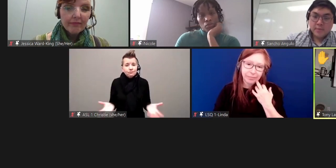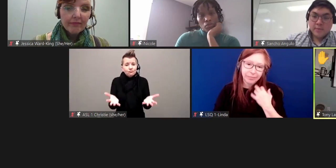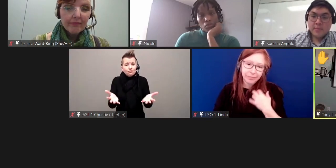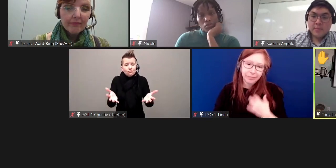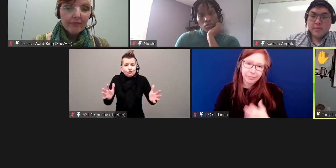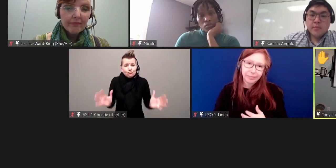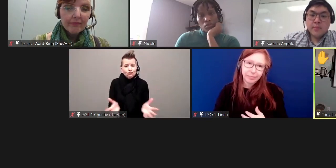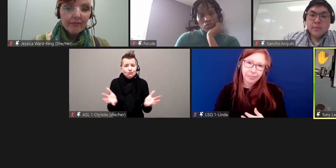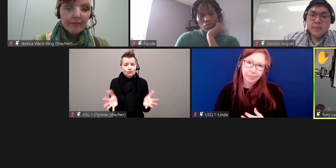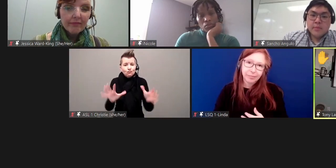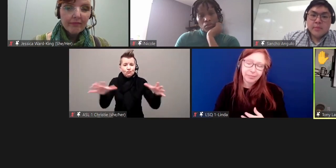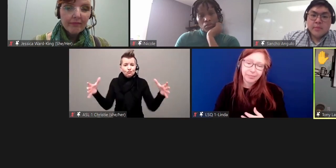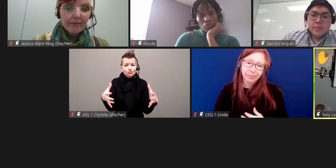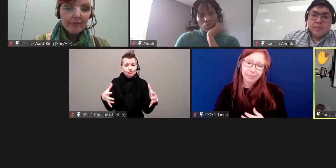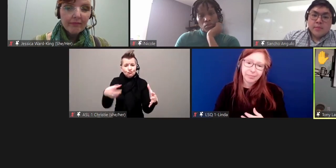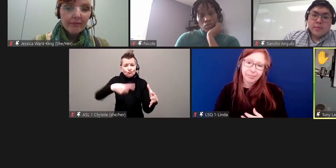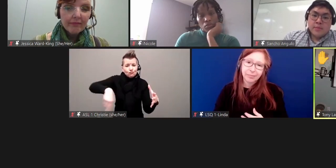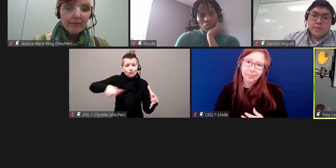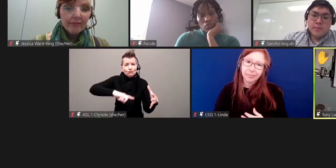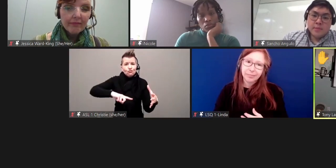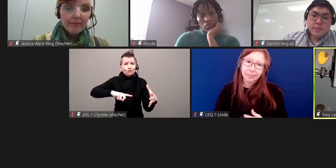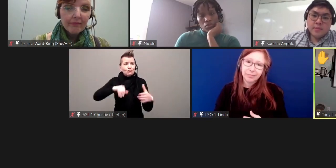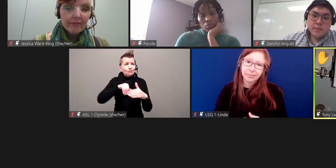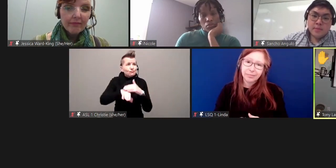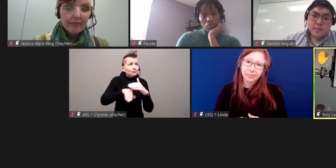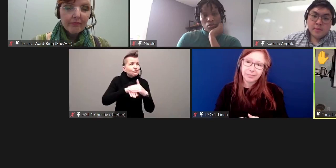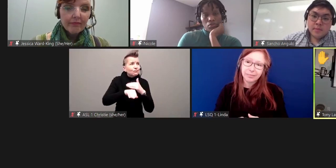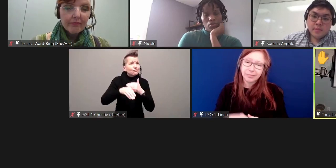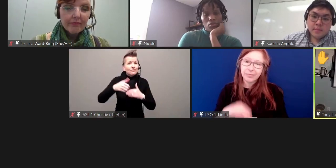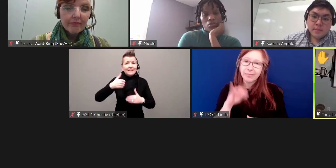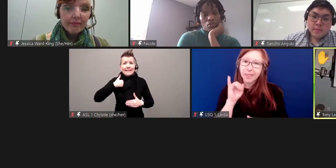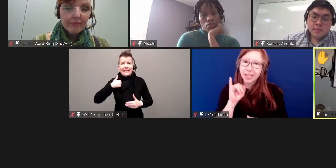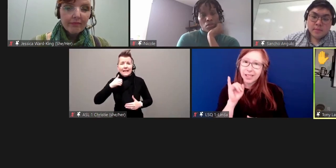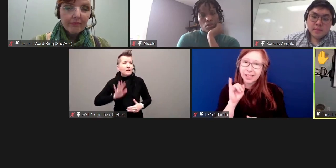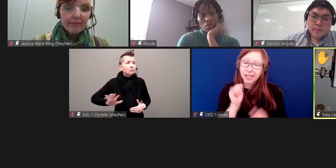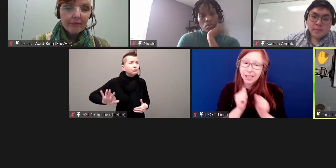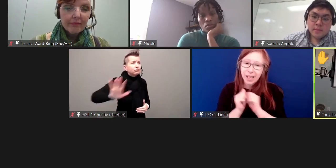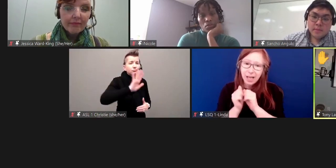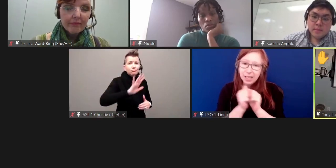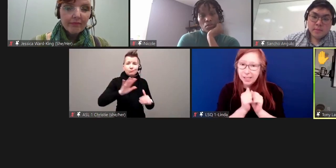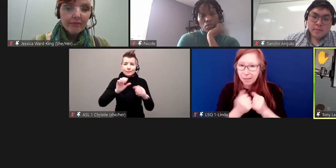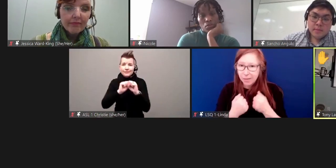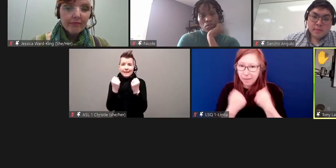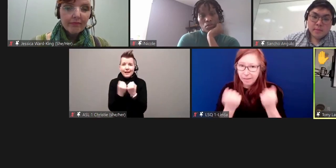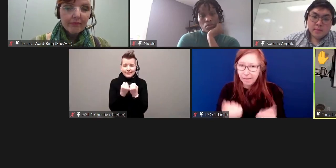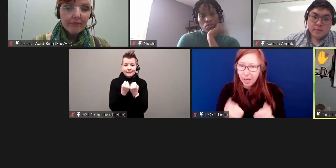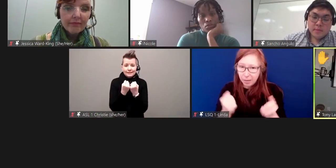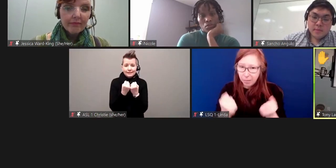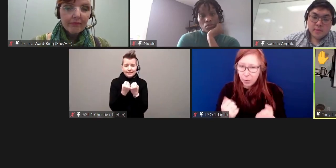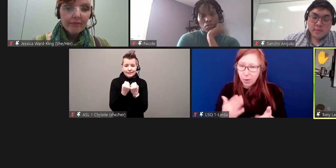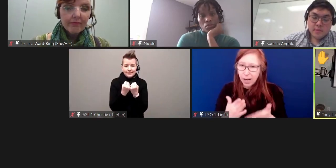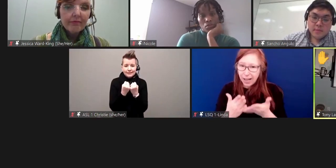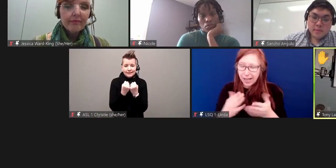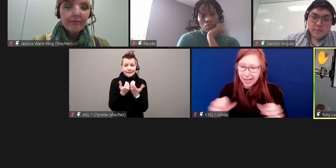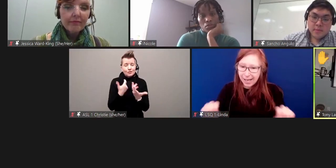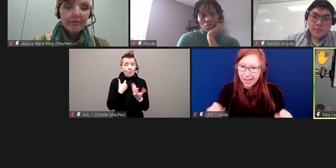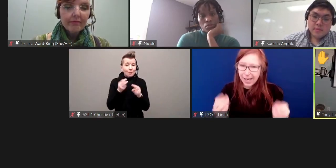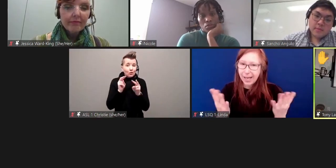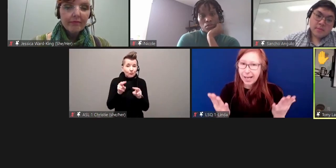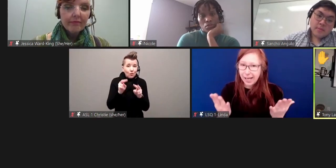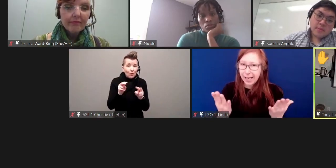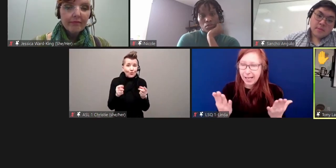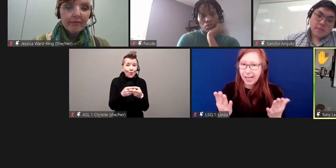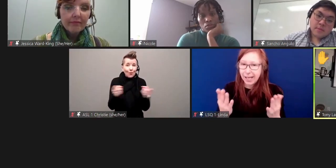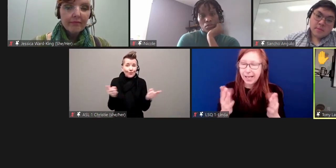Si nos efforts peuvent aider à créer une société, une économie plus